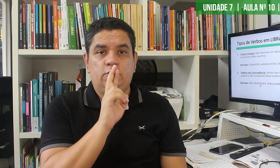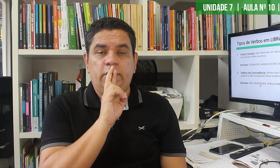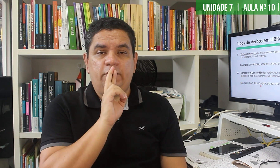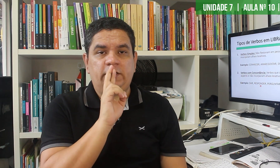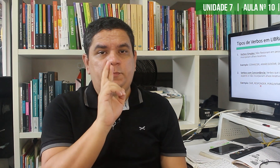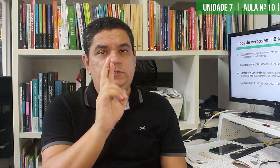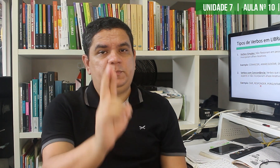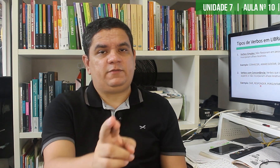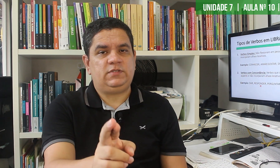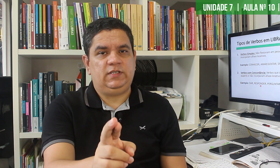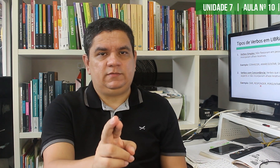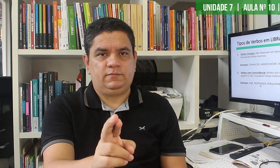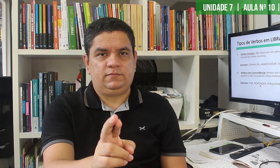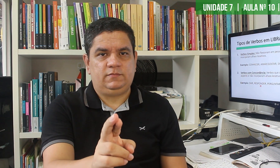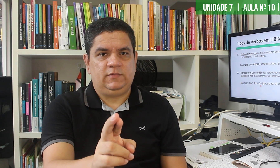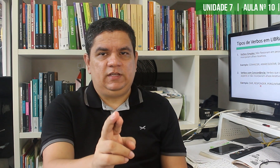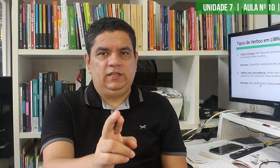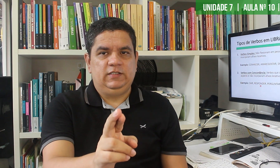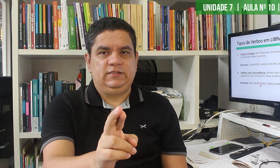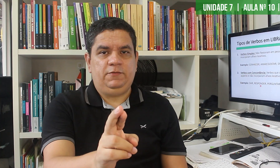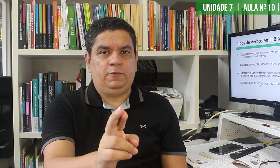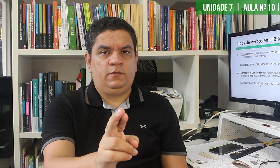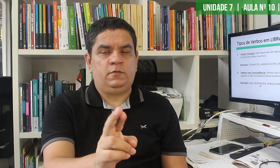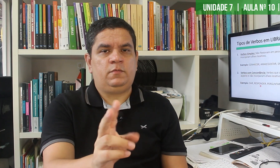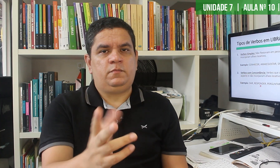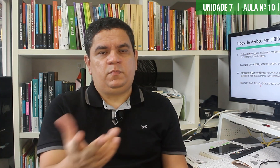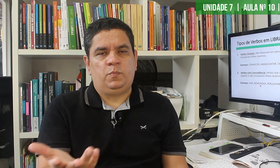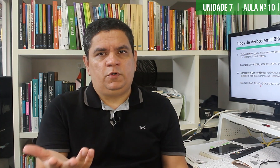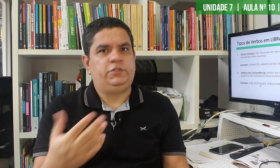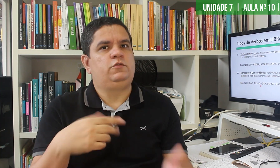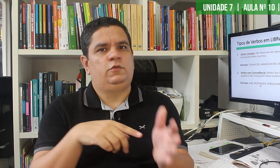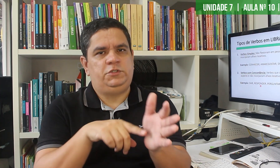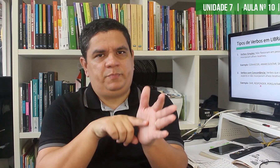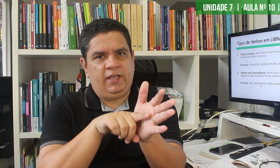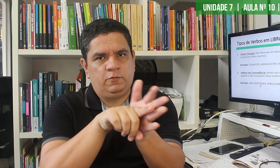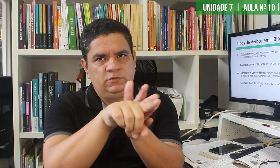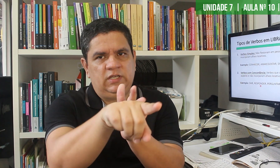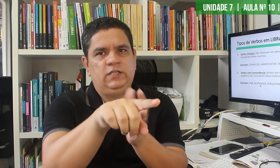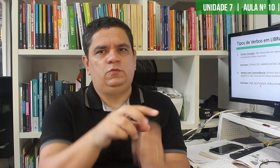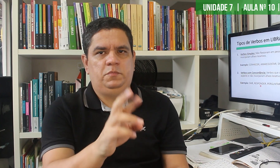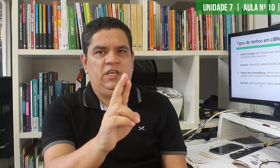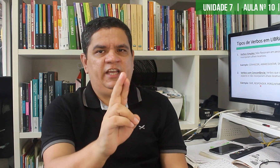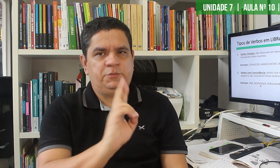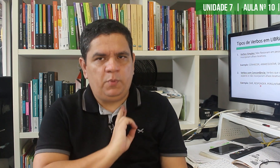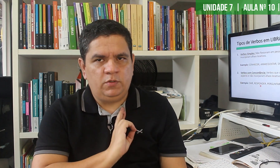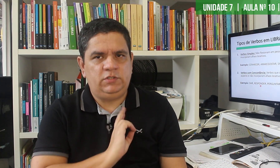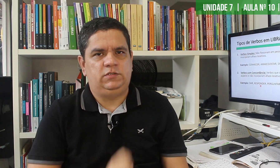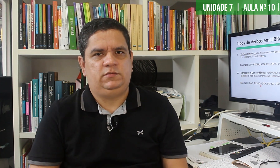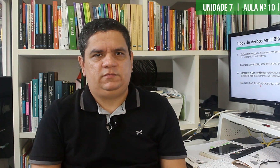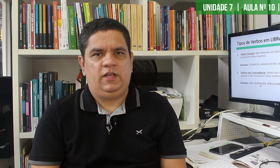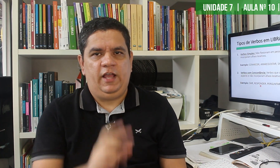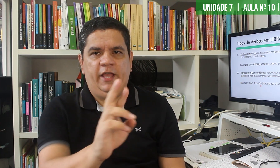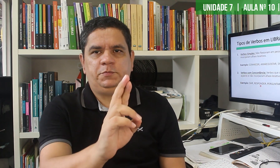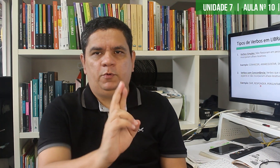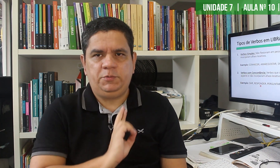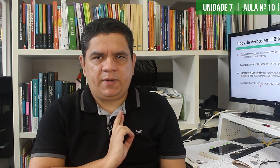eu respondi para você. Se for, poxa, eu tô te perguntando, me responde. Responde para